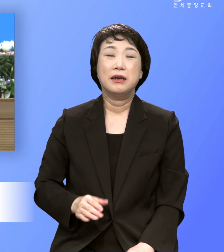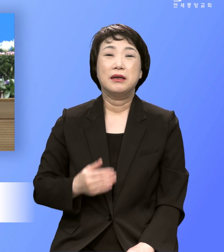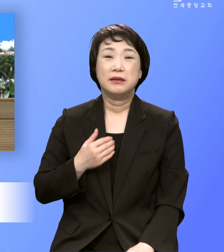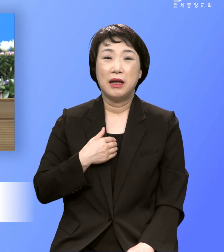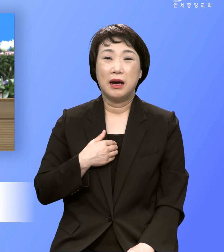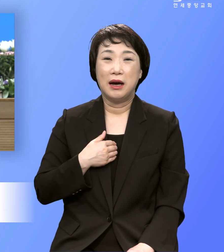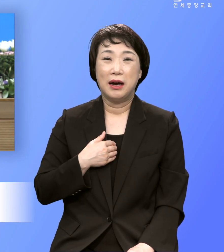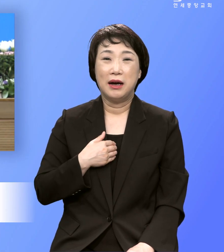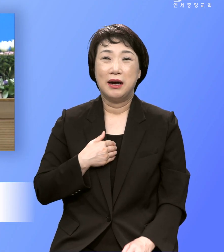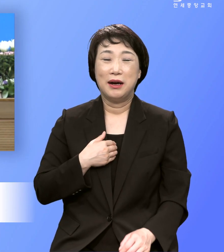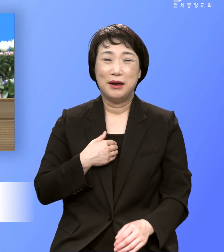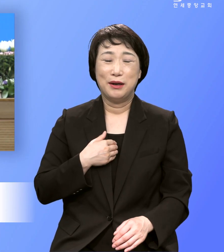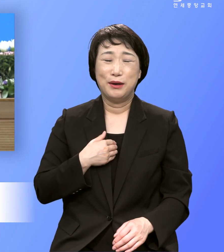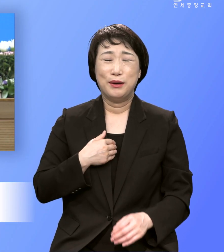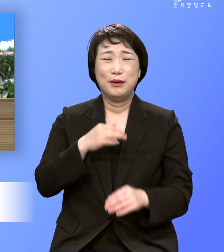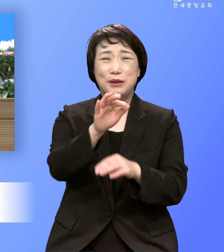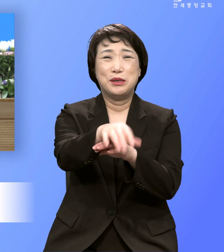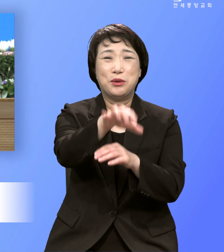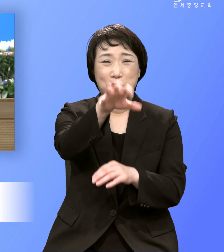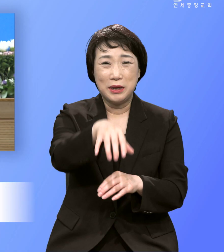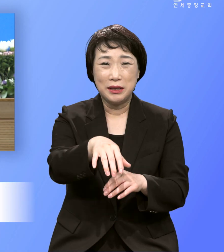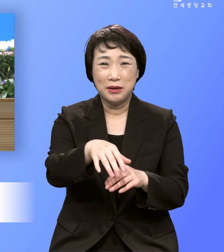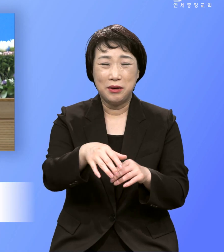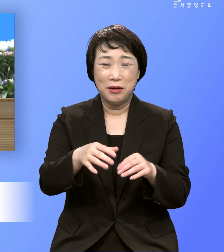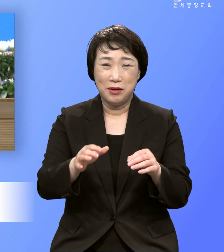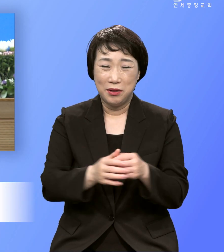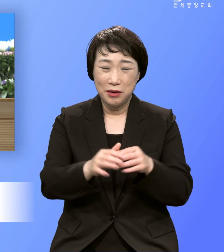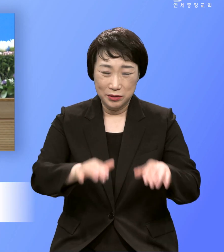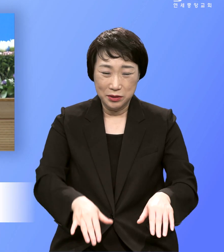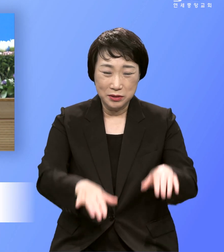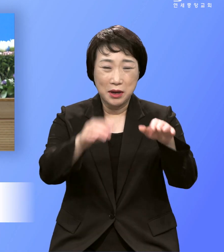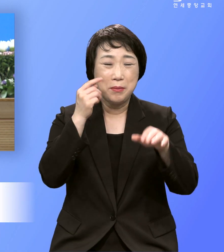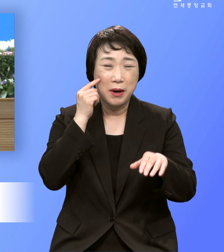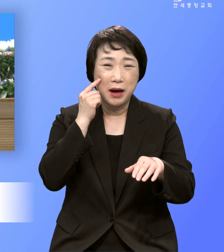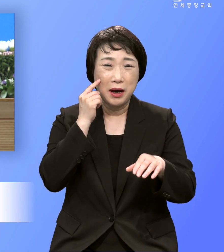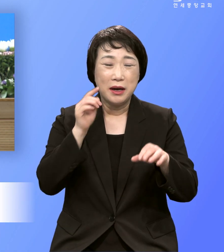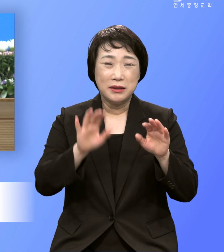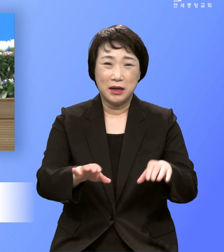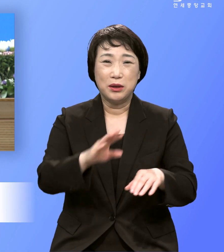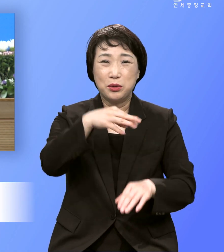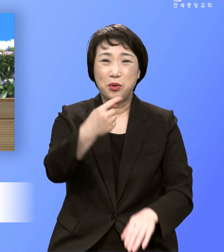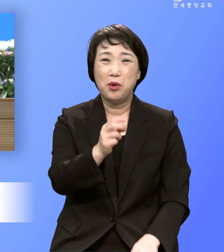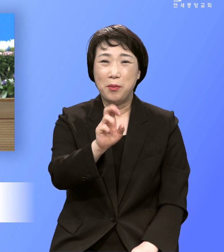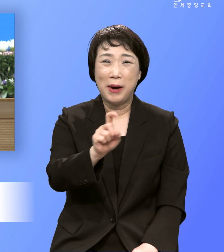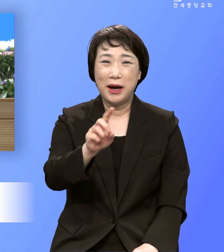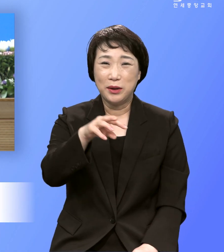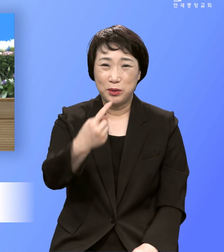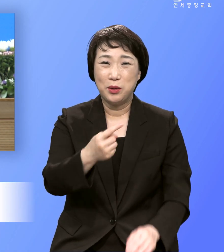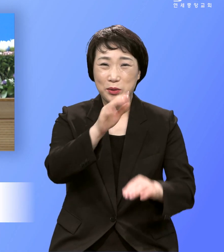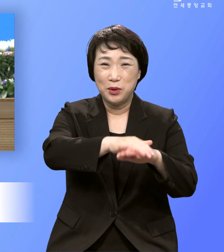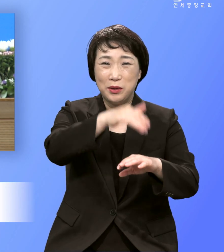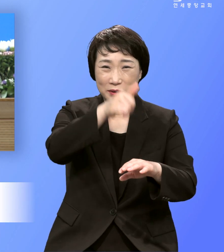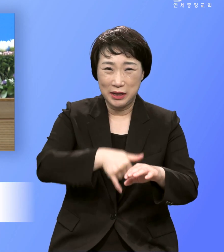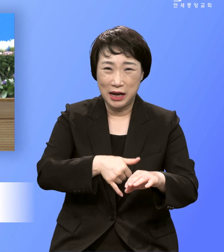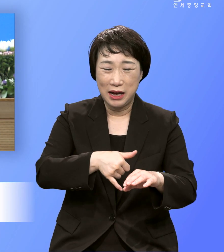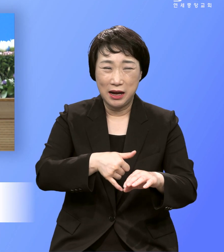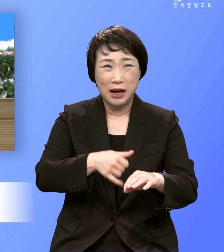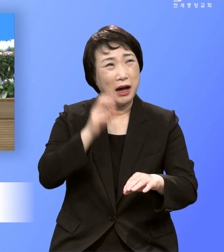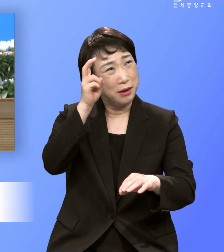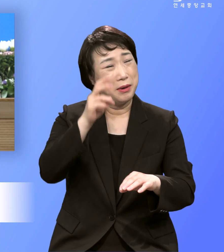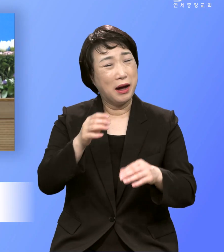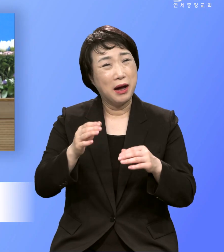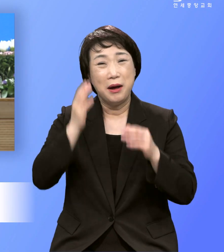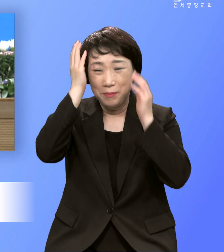내가 시골에서 땅에서 도마도 장사나 해먹고 살더라며 배추 심어서